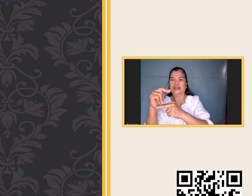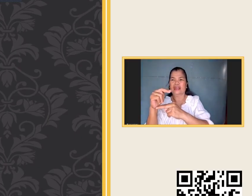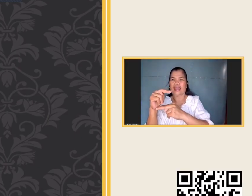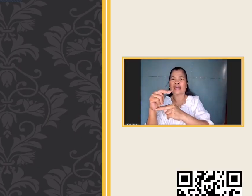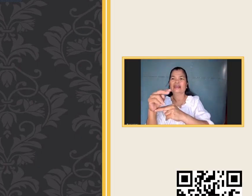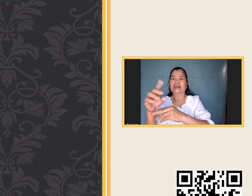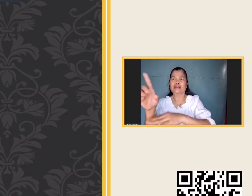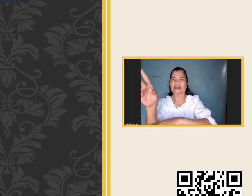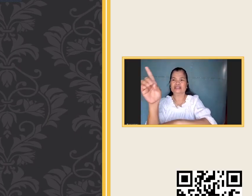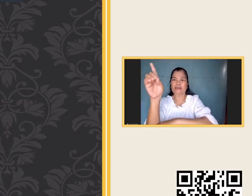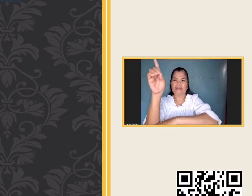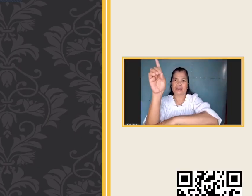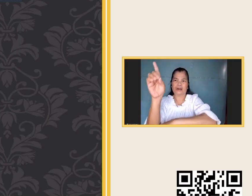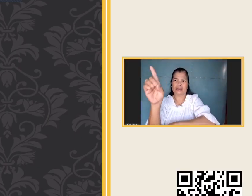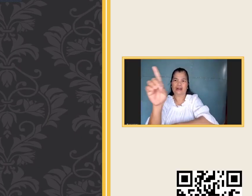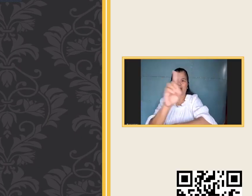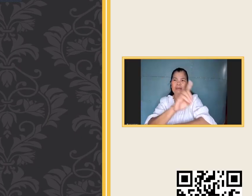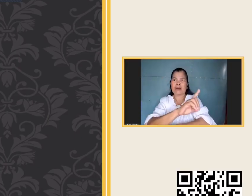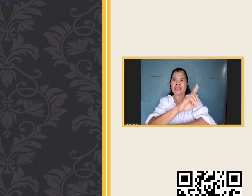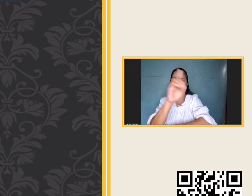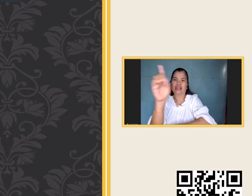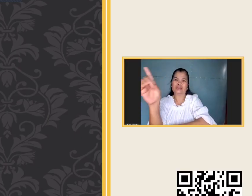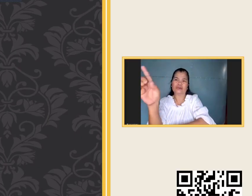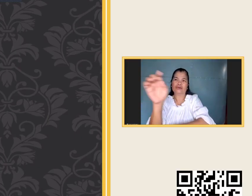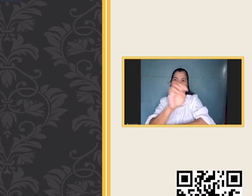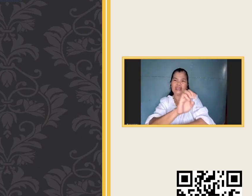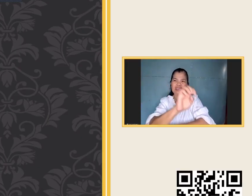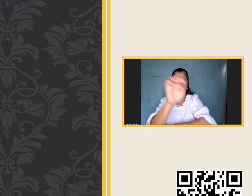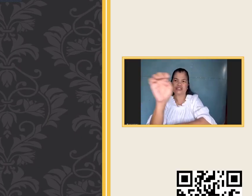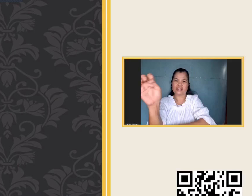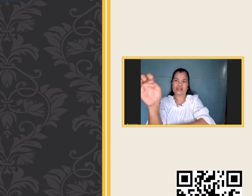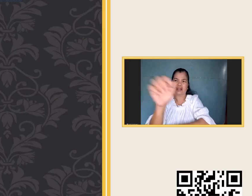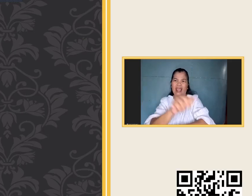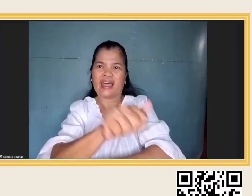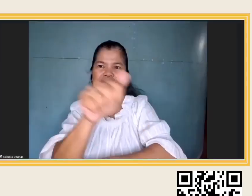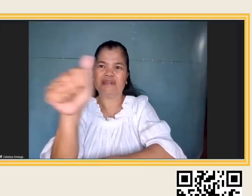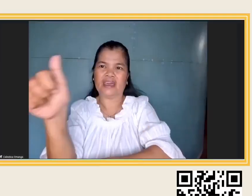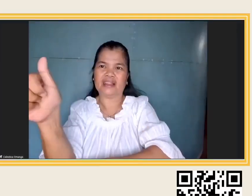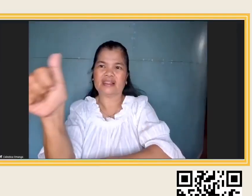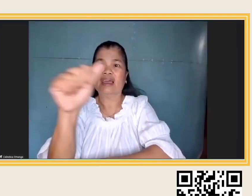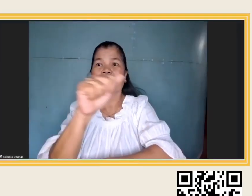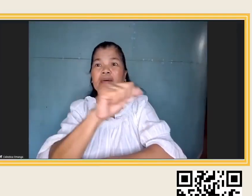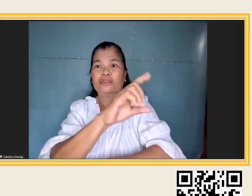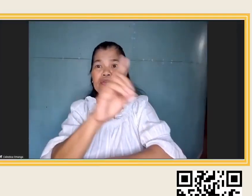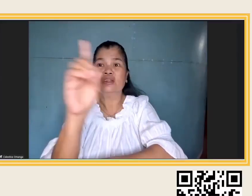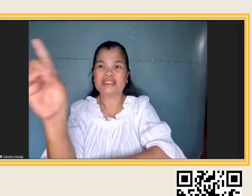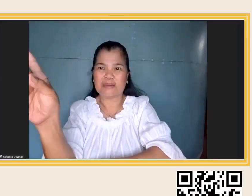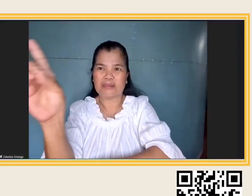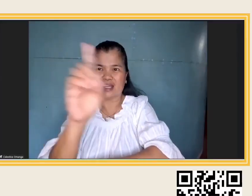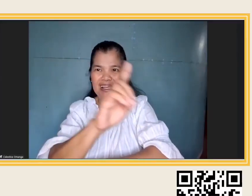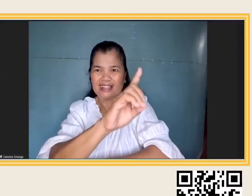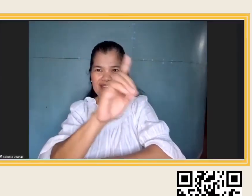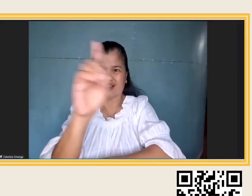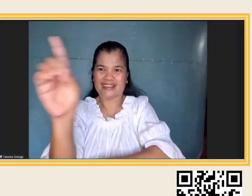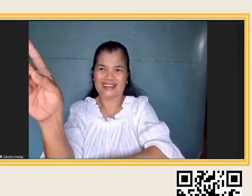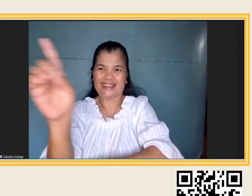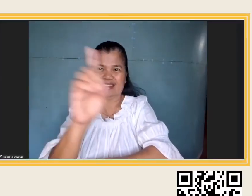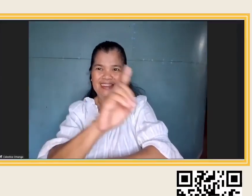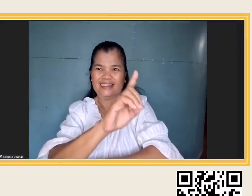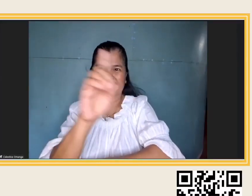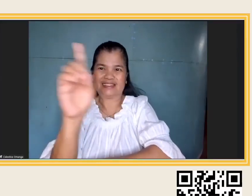November. Then, December. Diba ganito yung Easter, Advent, yung December